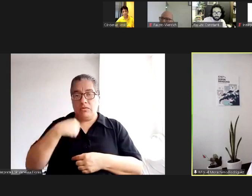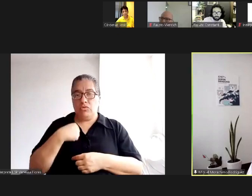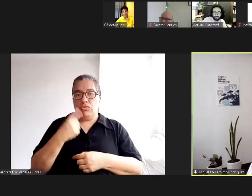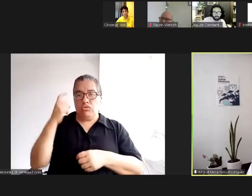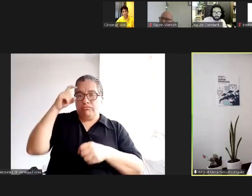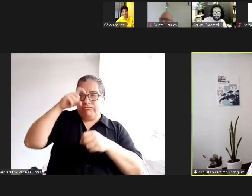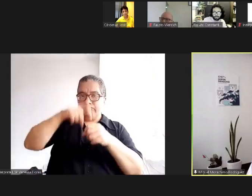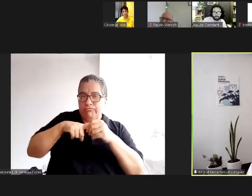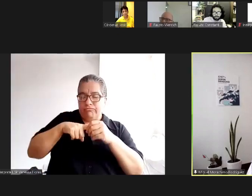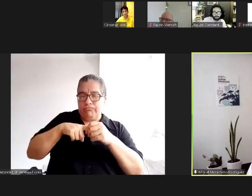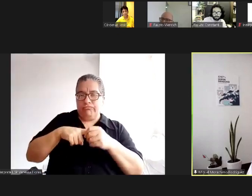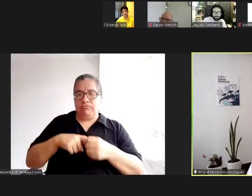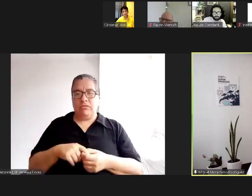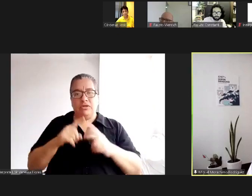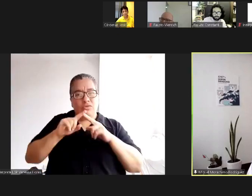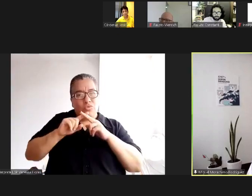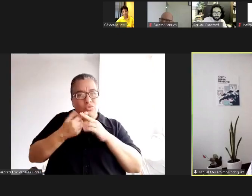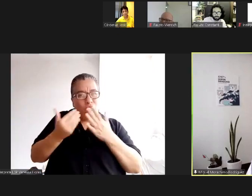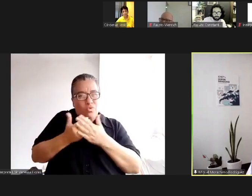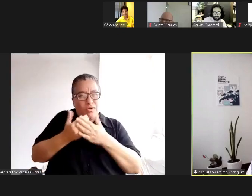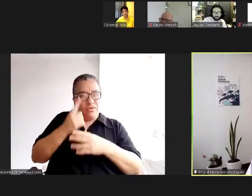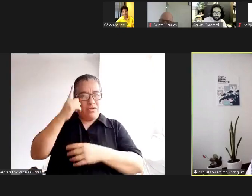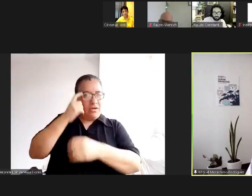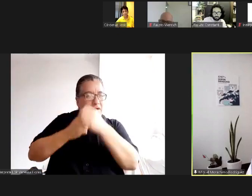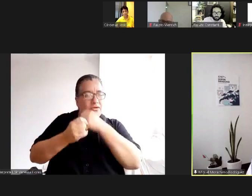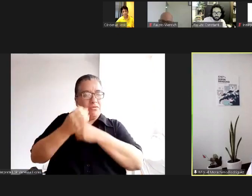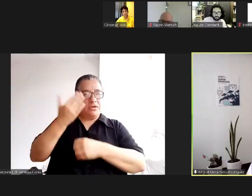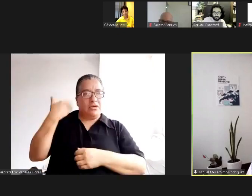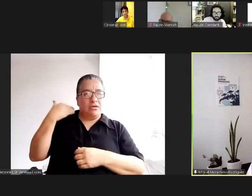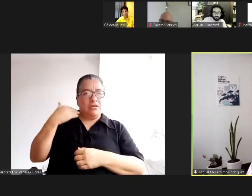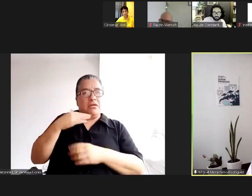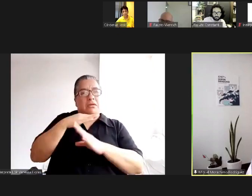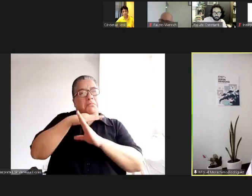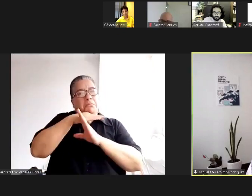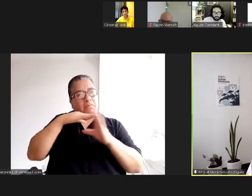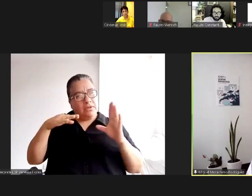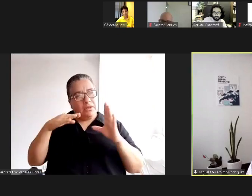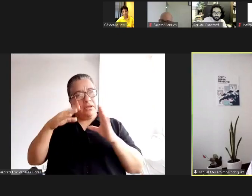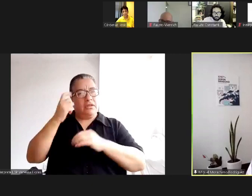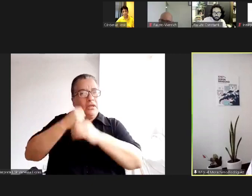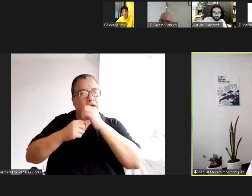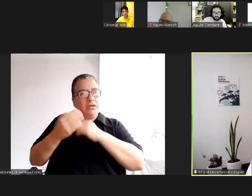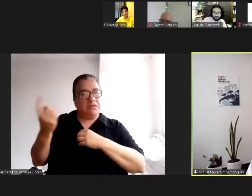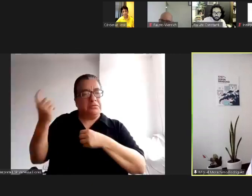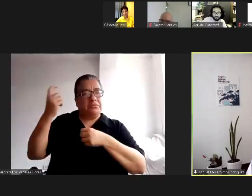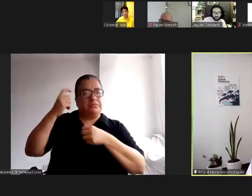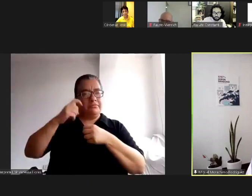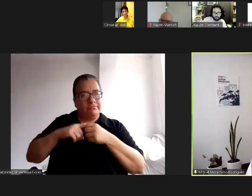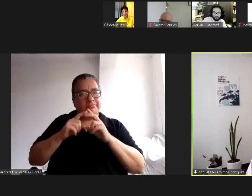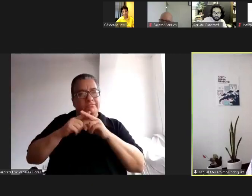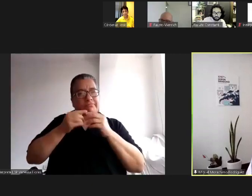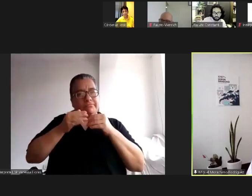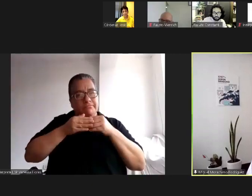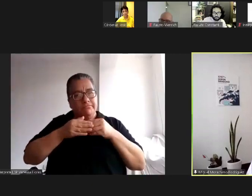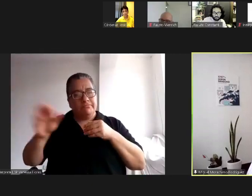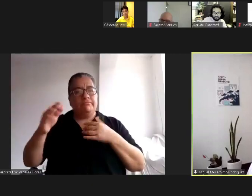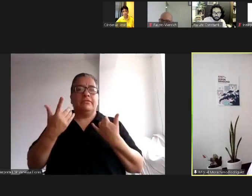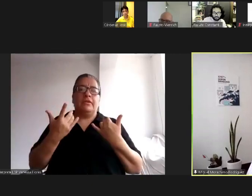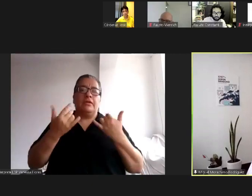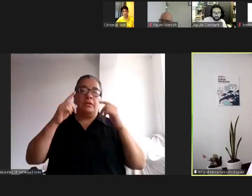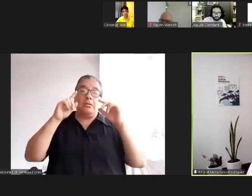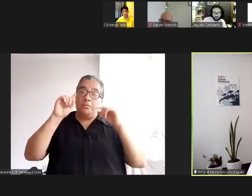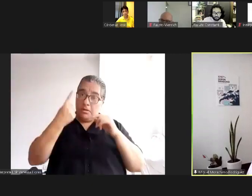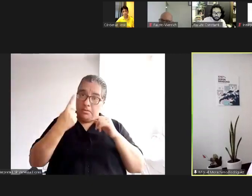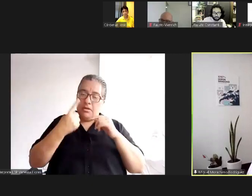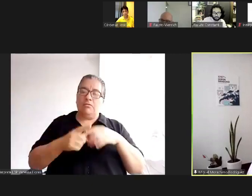capítulo bastante reciente que empezó el año pasado, a mediados del año pasado, y en esta etapa simplemente nuestro rol es de formar comunidad, ¿no? De